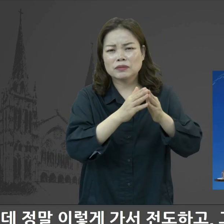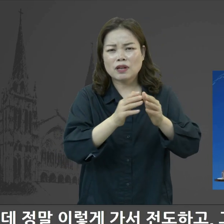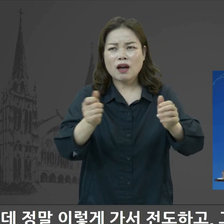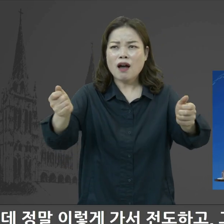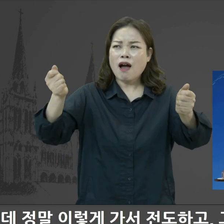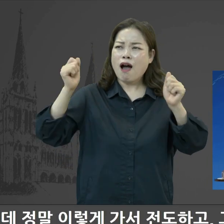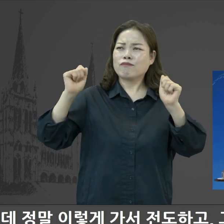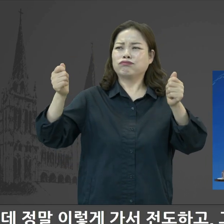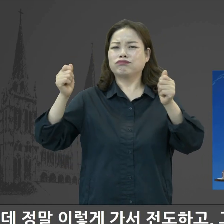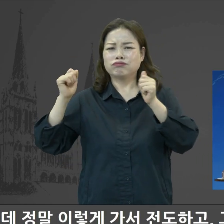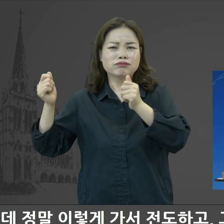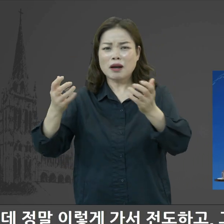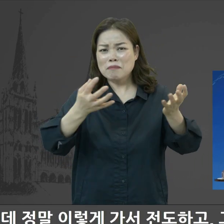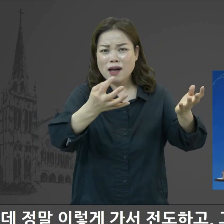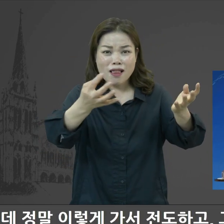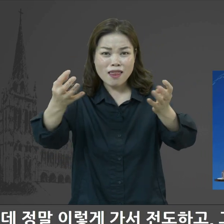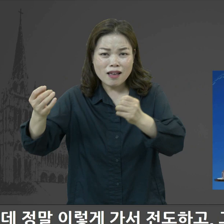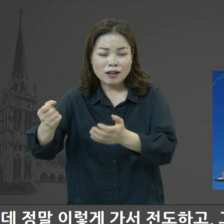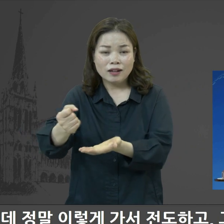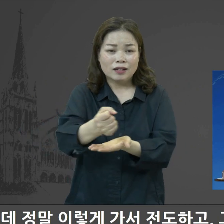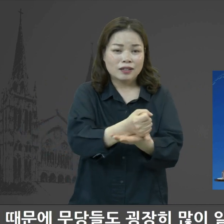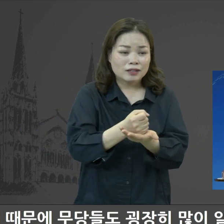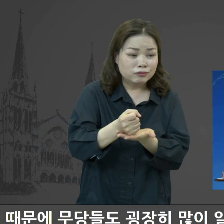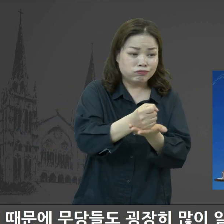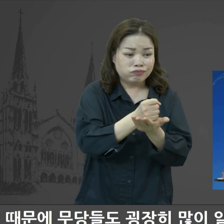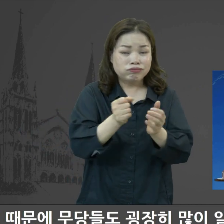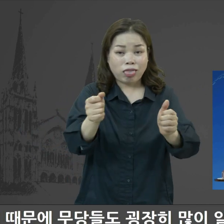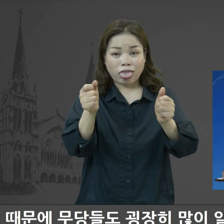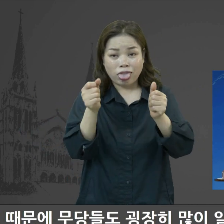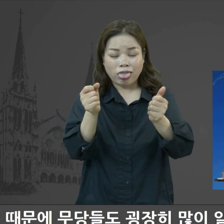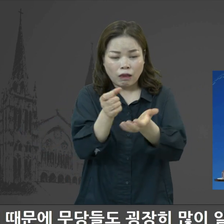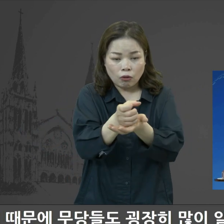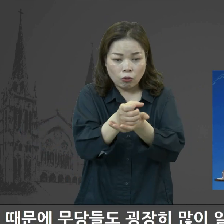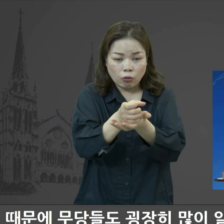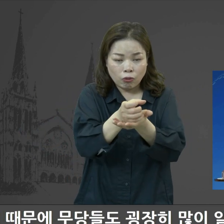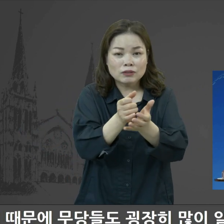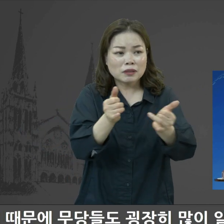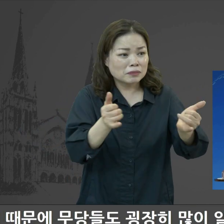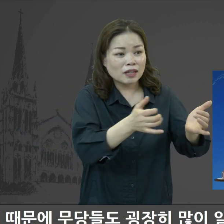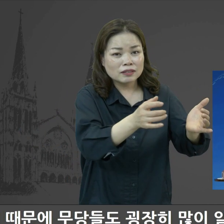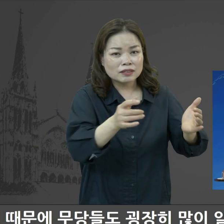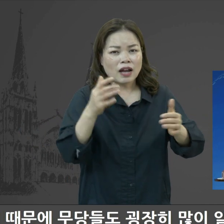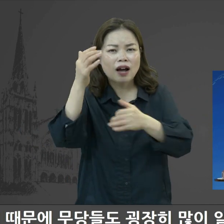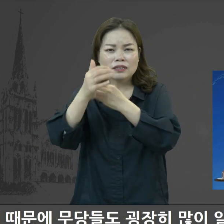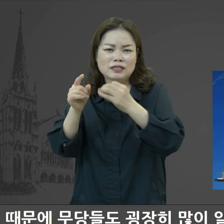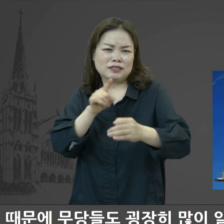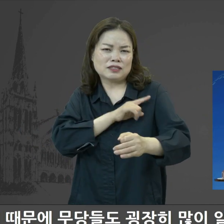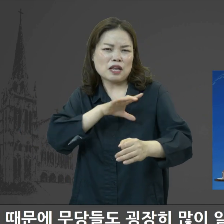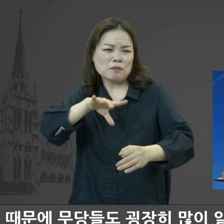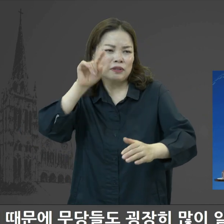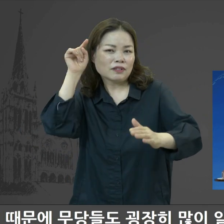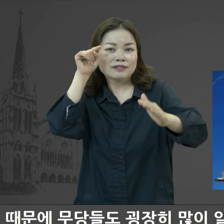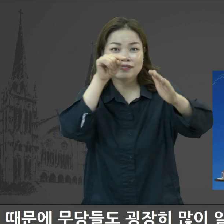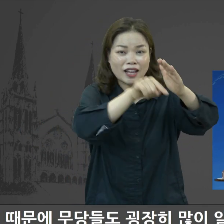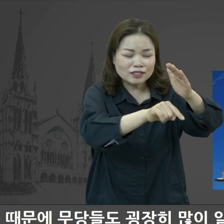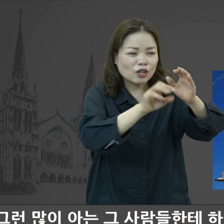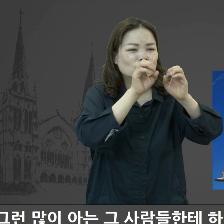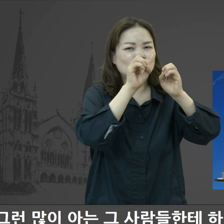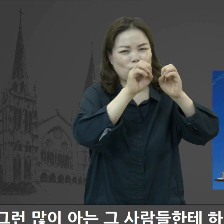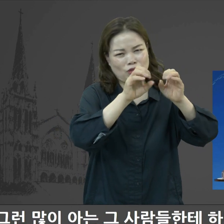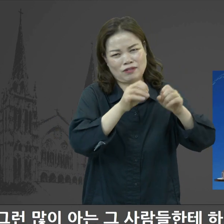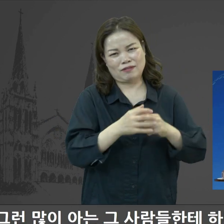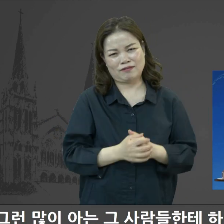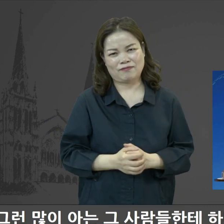무당들도 굉장히 많이 알고 전 보는 사람들도 많이 알고, 그런 많이 아는 그 사람들한테 하나님이 제일 먼저 찾아가서 전도하게